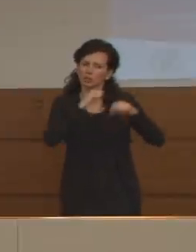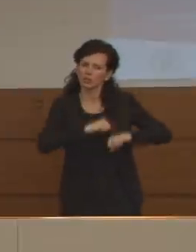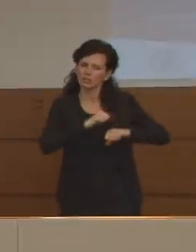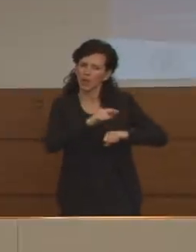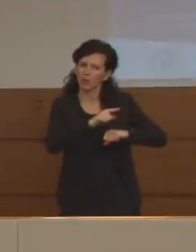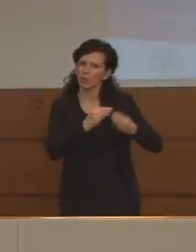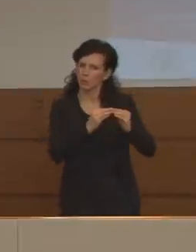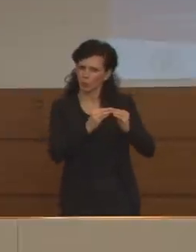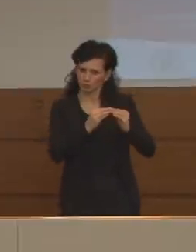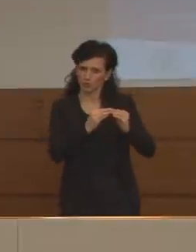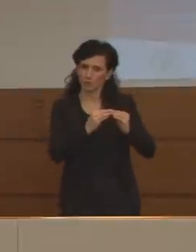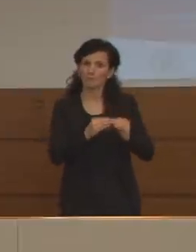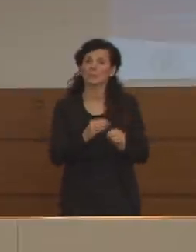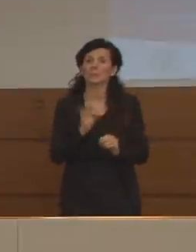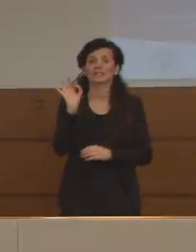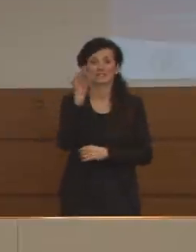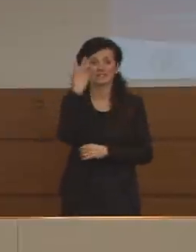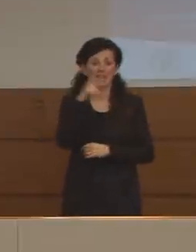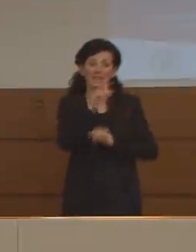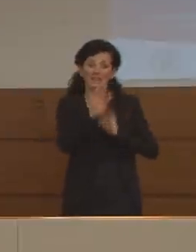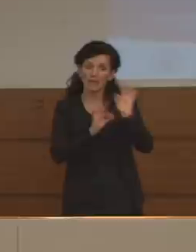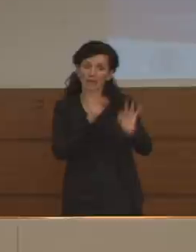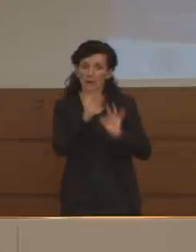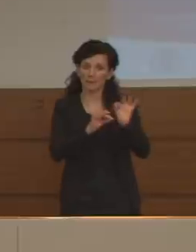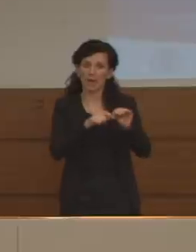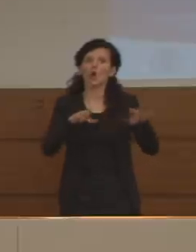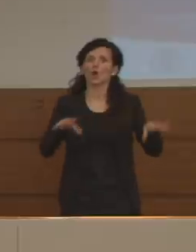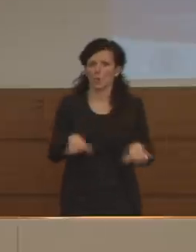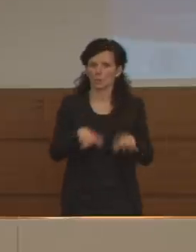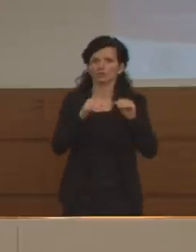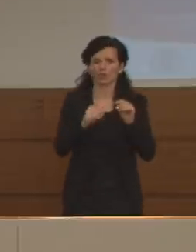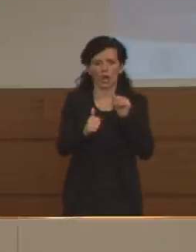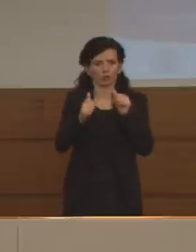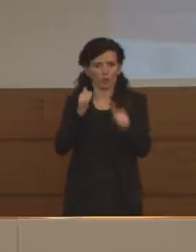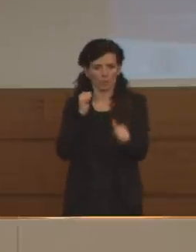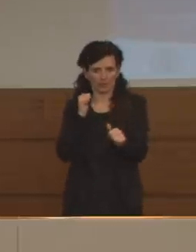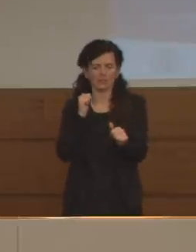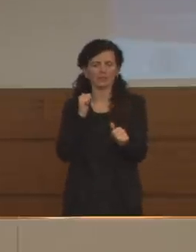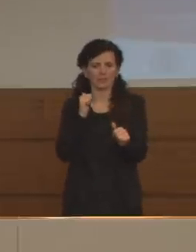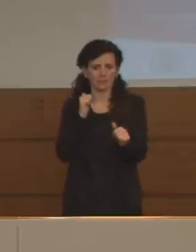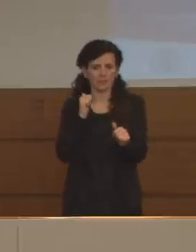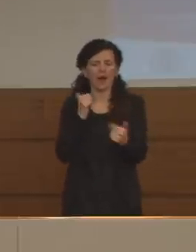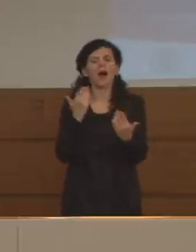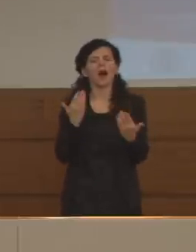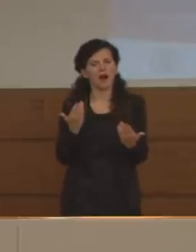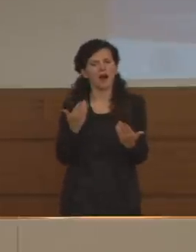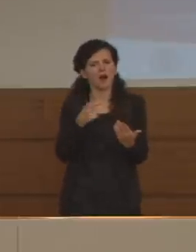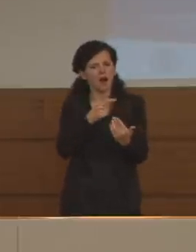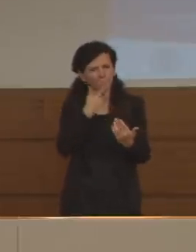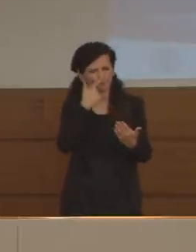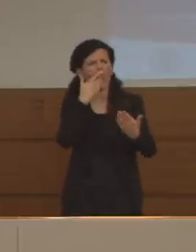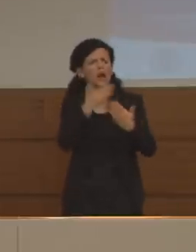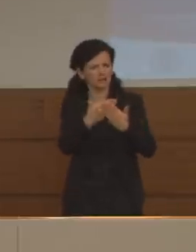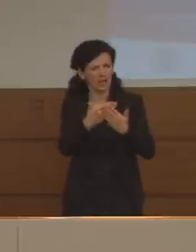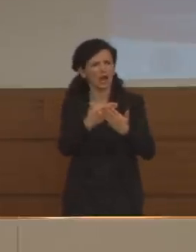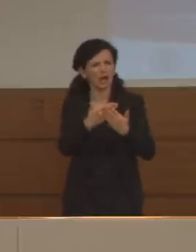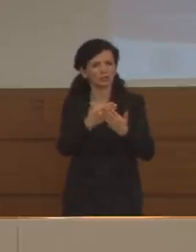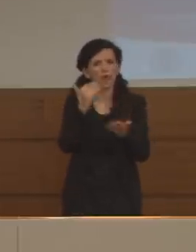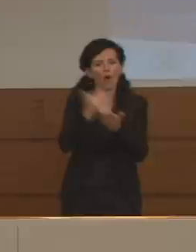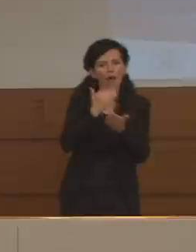terapie iniziata precocemente sia opportuna per prevenire l'accesso alle terapie